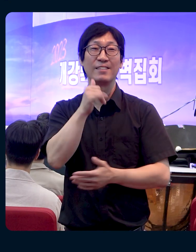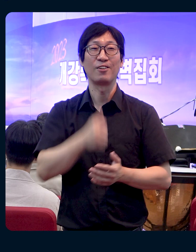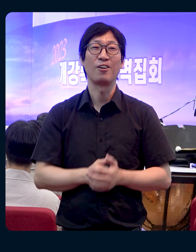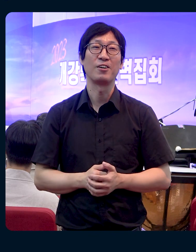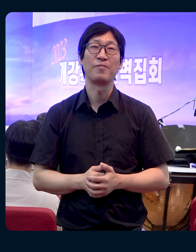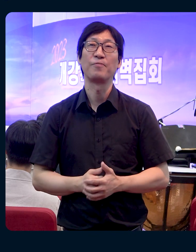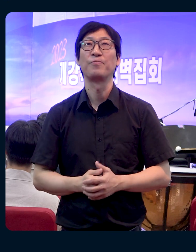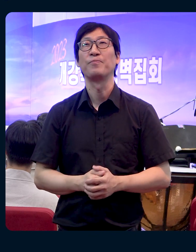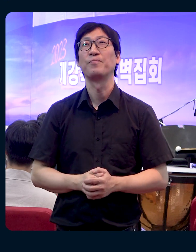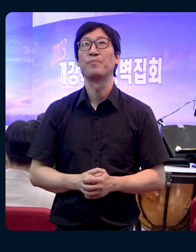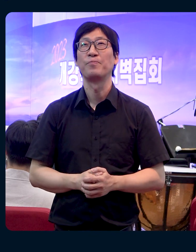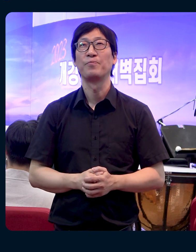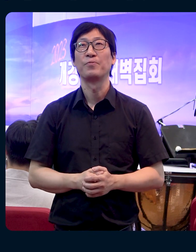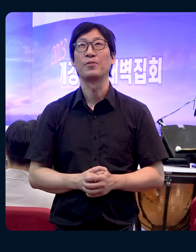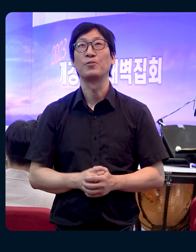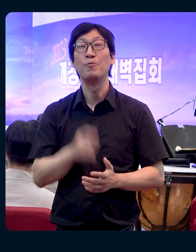멋있어요.